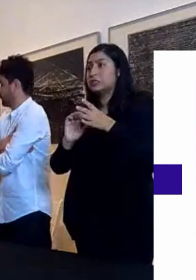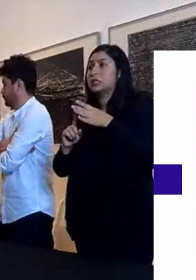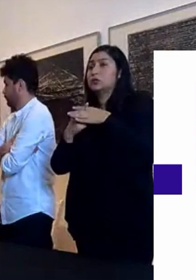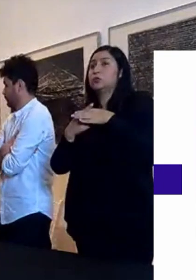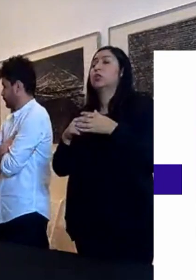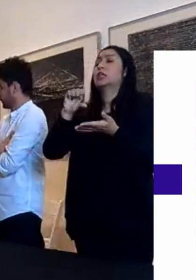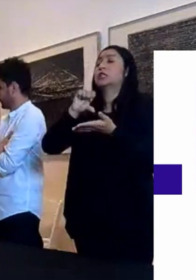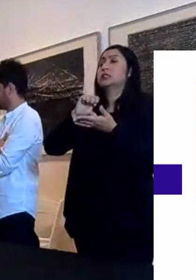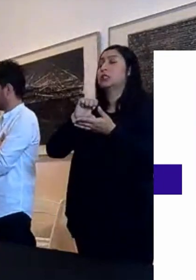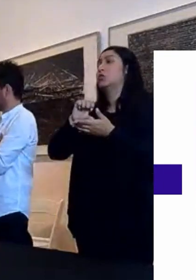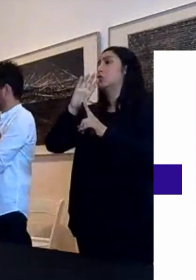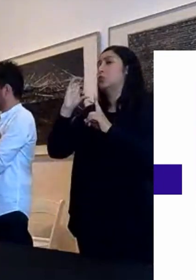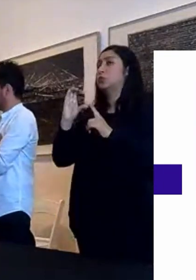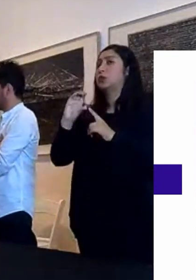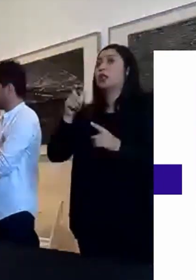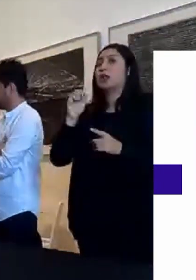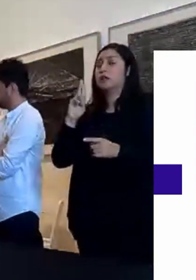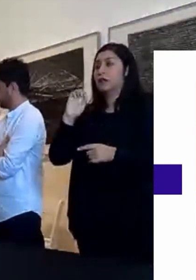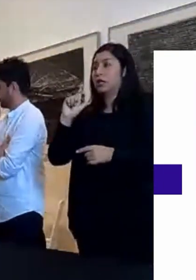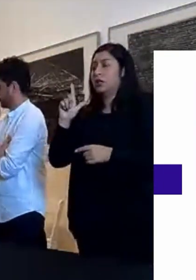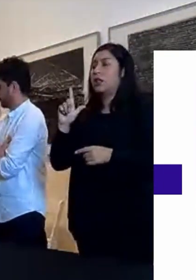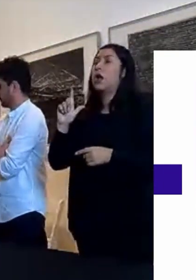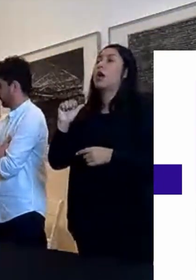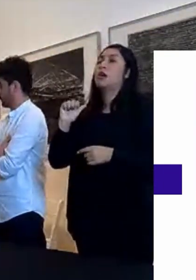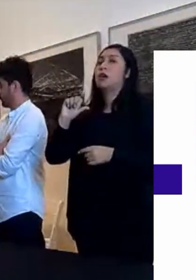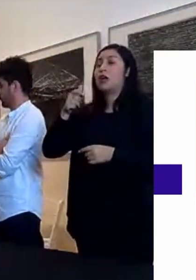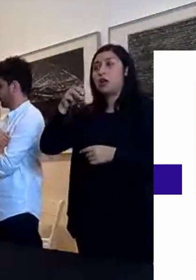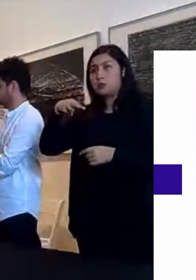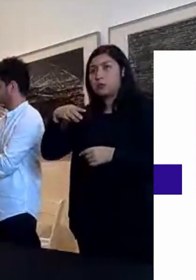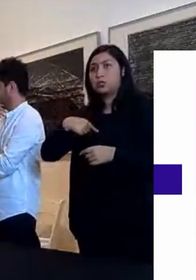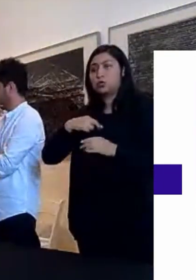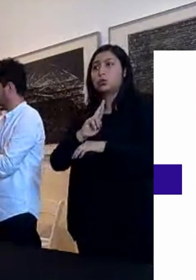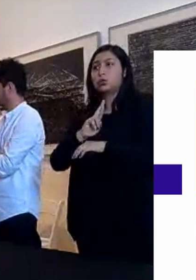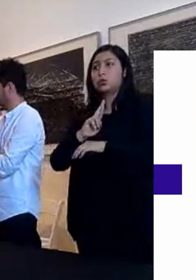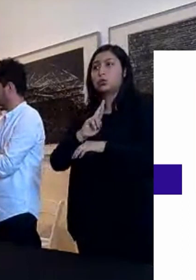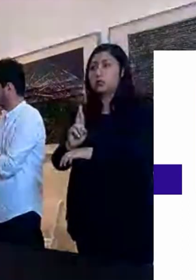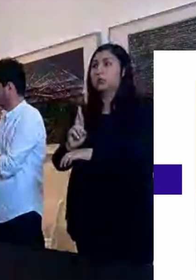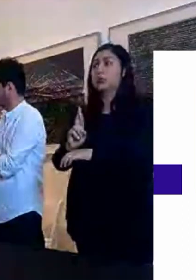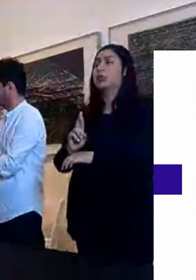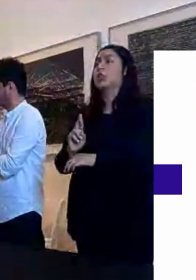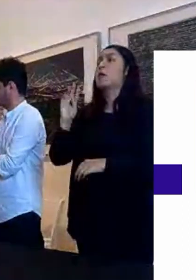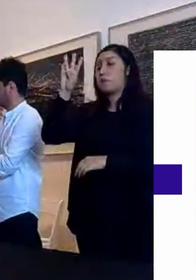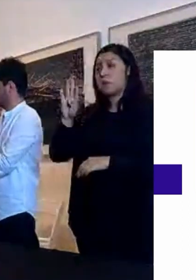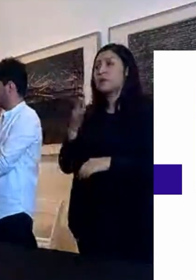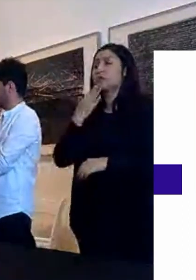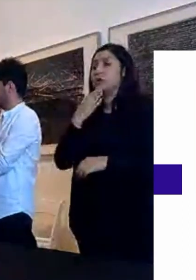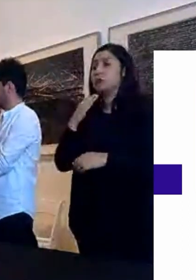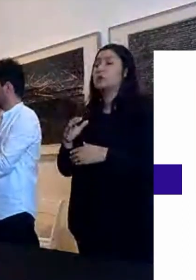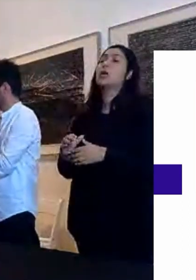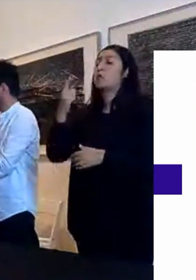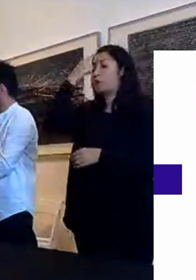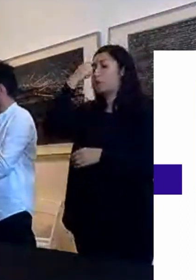Cultural Audiovisual de Gama, del cual yo soy representante, Museo de Artes Visuales, PAVI, el Museo Nacional de